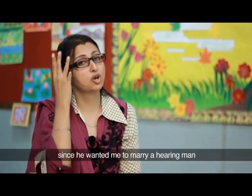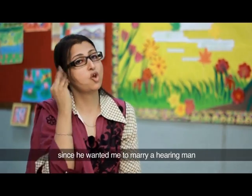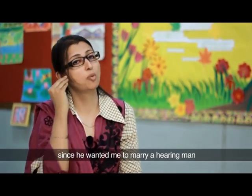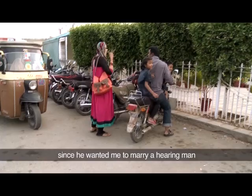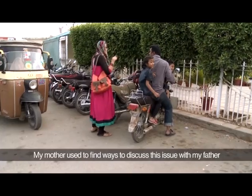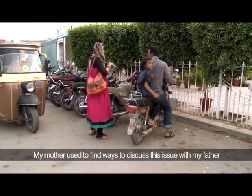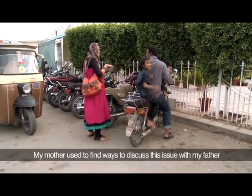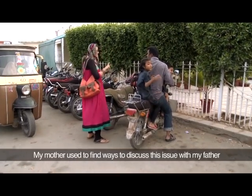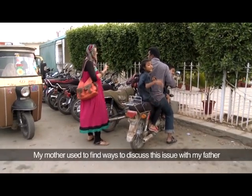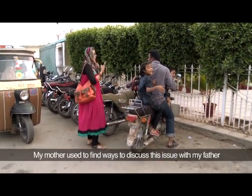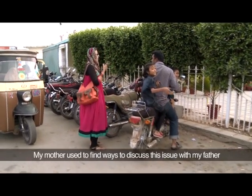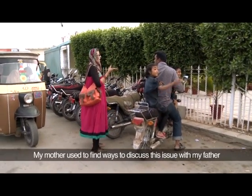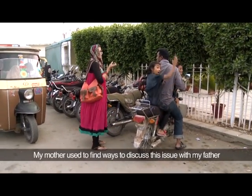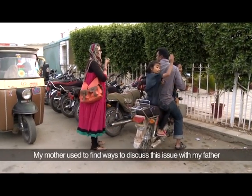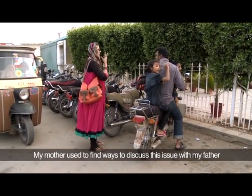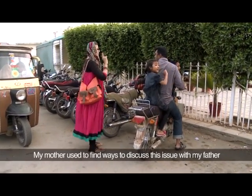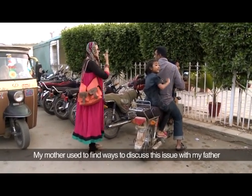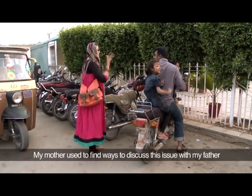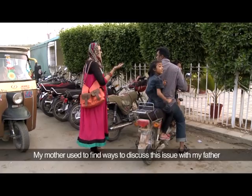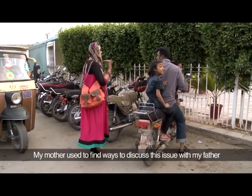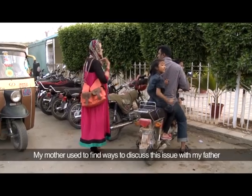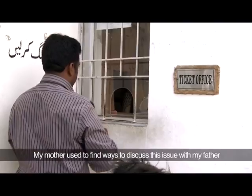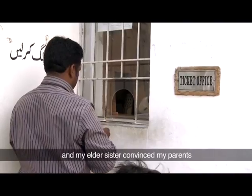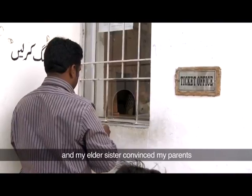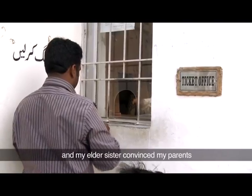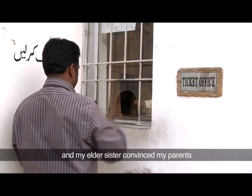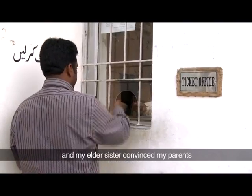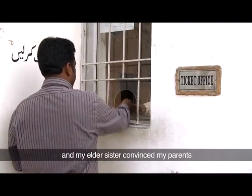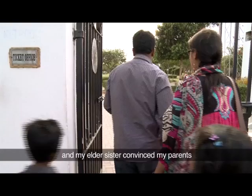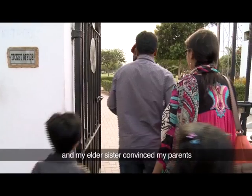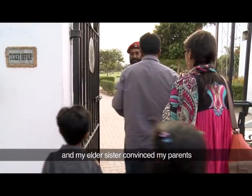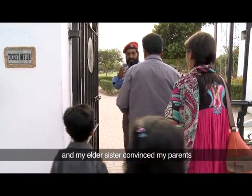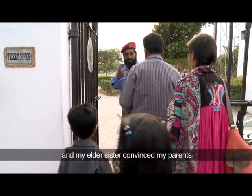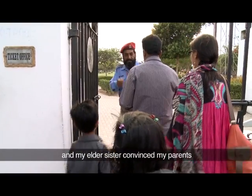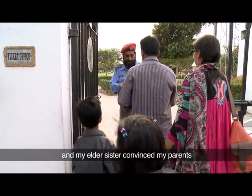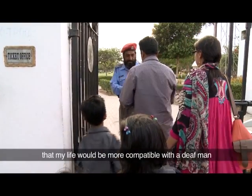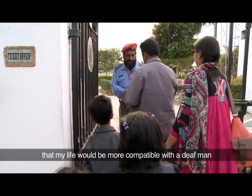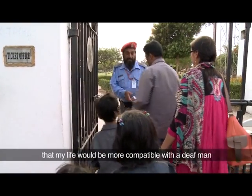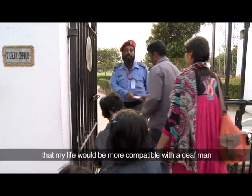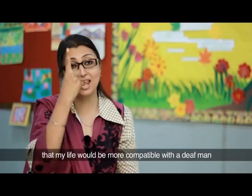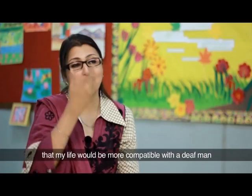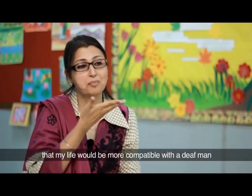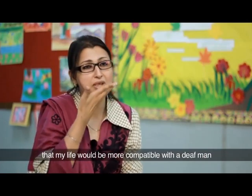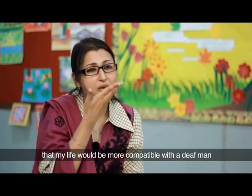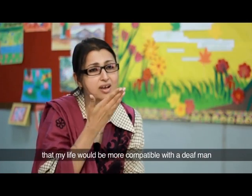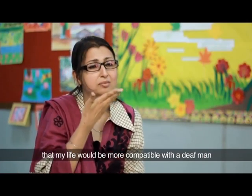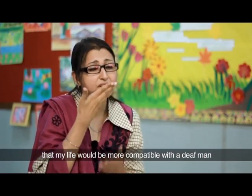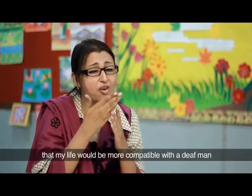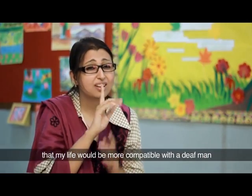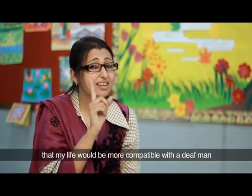कराना। अम्मी सोचती थी कि तुम्हारे अब्बू से बात कैसे शुरू करूं। मेरी बड़ी बहन ने इन्हें समझाया कि नहीं, किसी हेयरिंग से नीलम का दिमाग